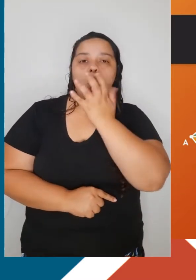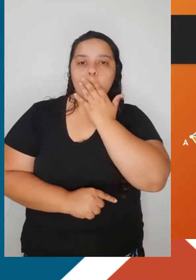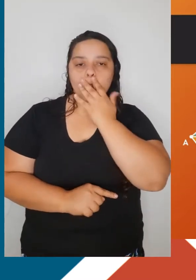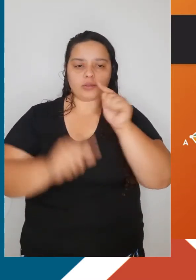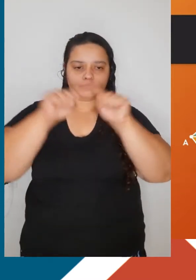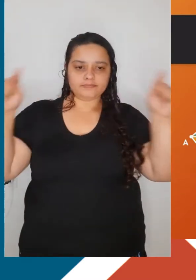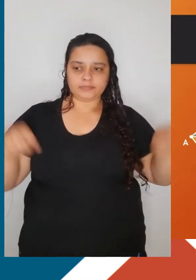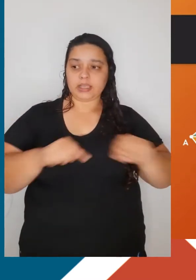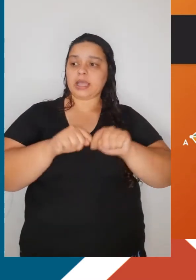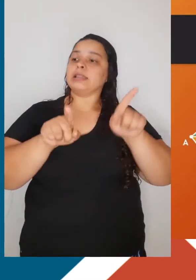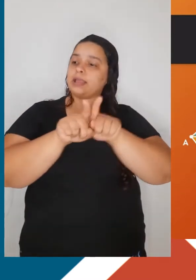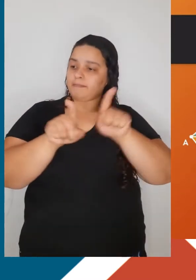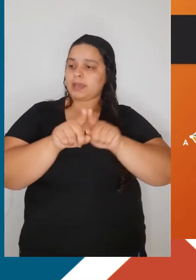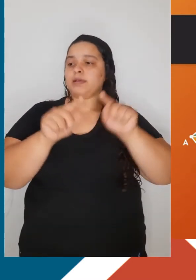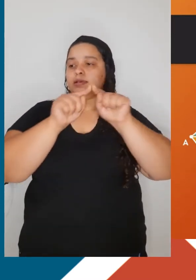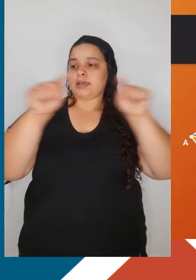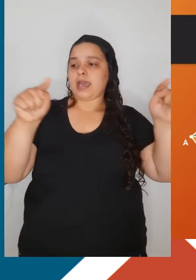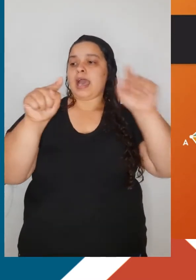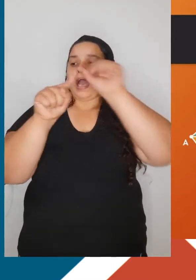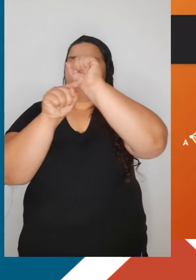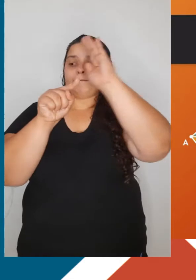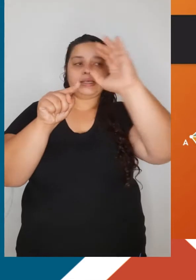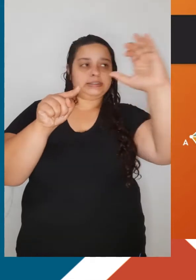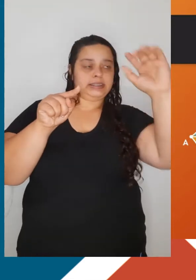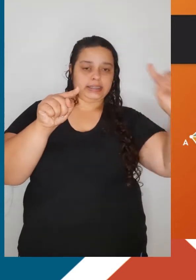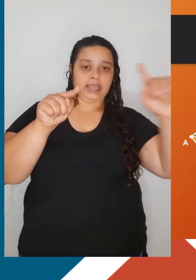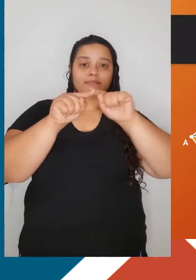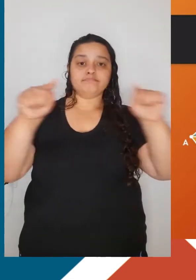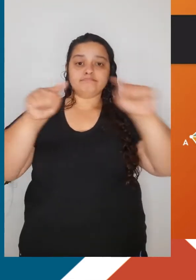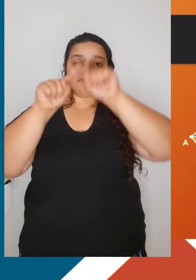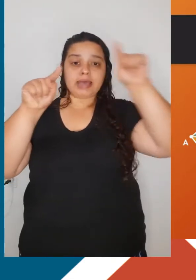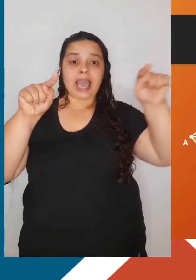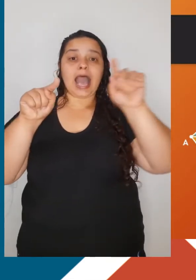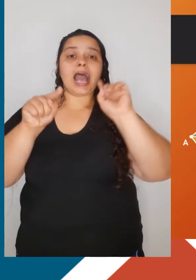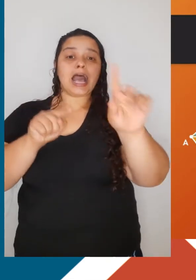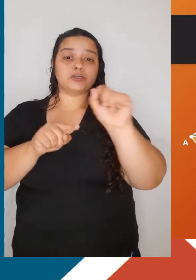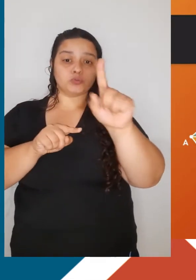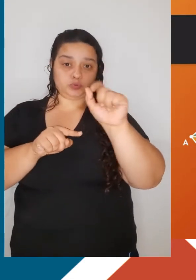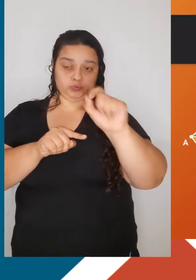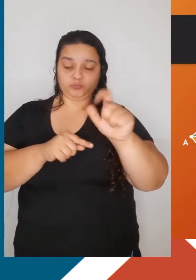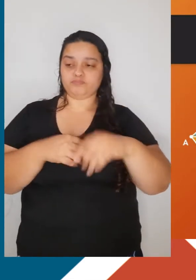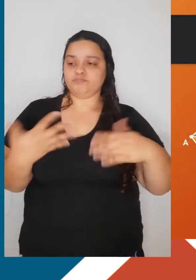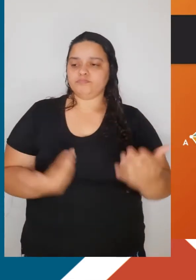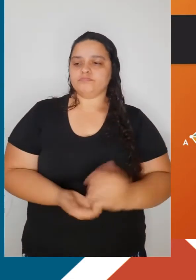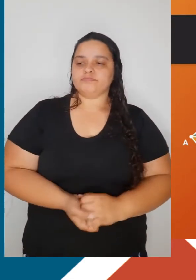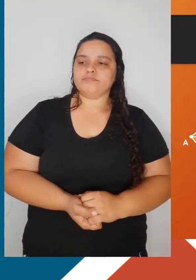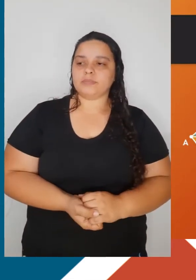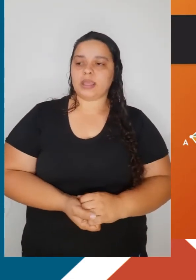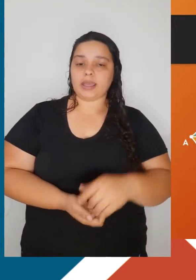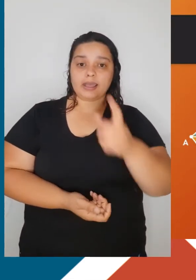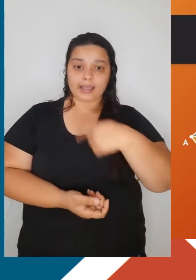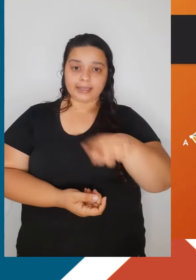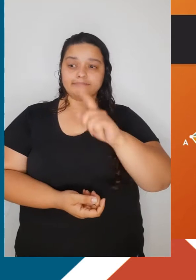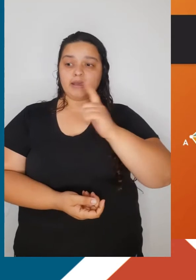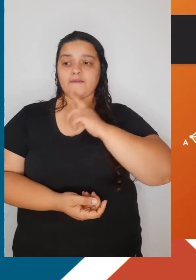laranja, e um quadrilátero ABCD, que está representado pela área azul. Como a questão nos disse que